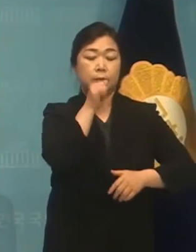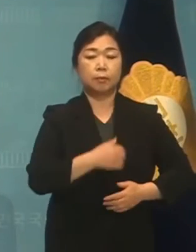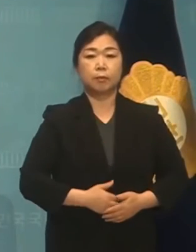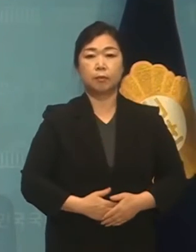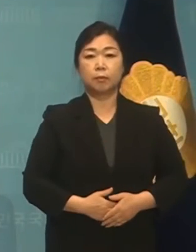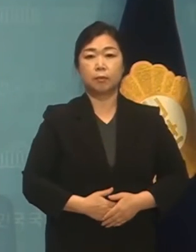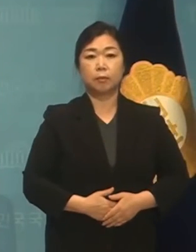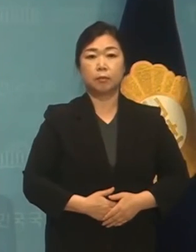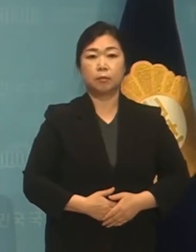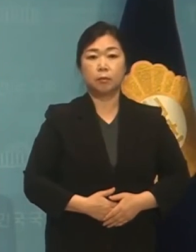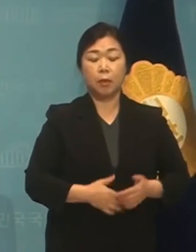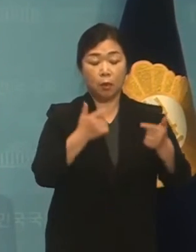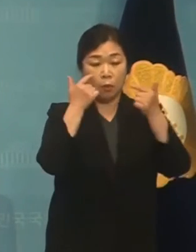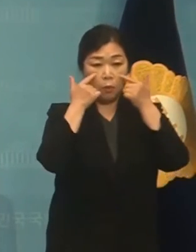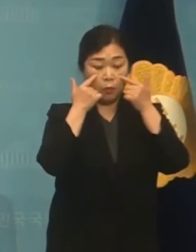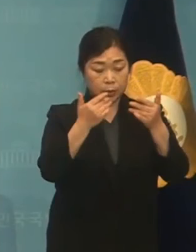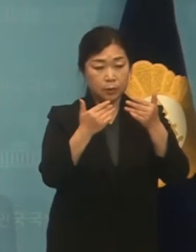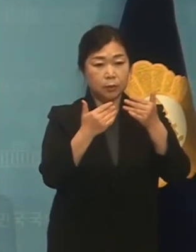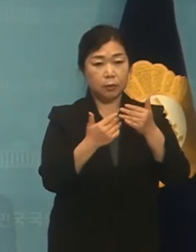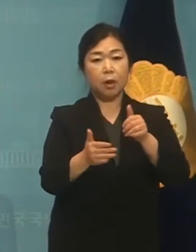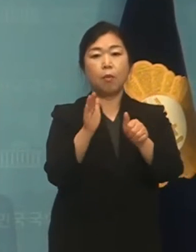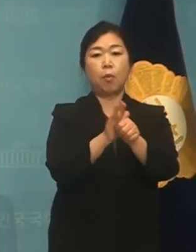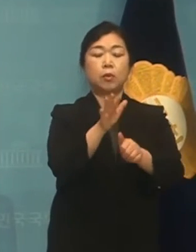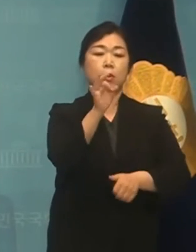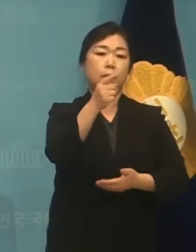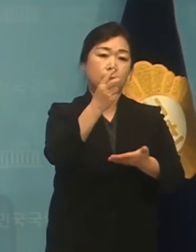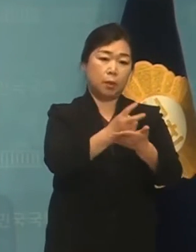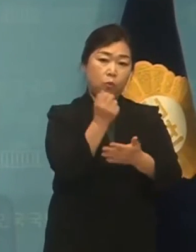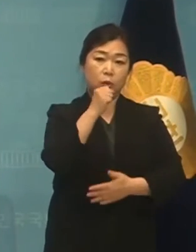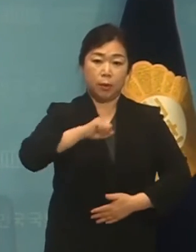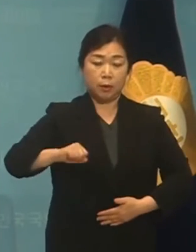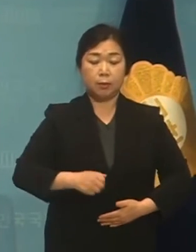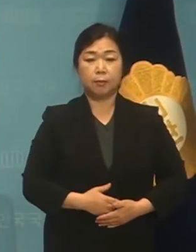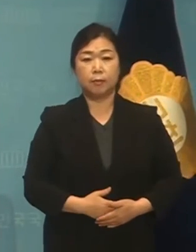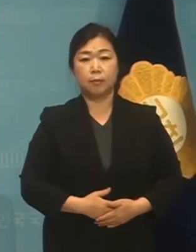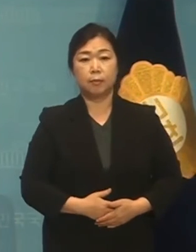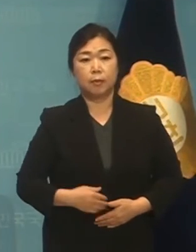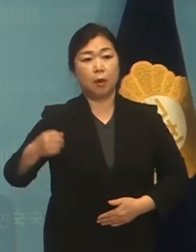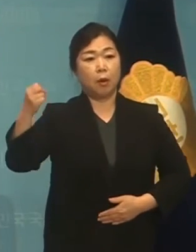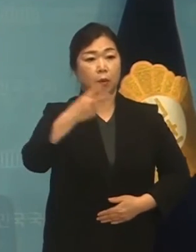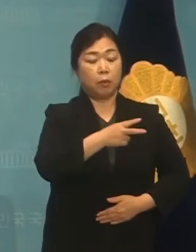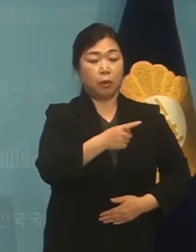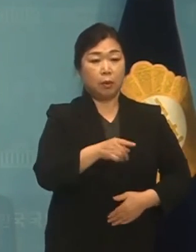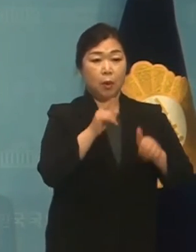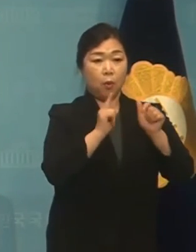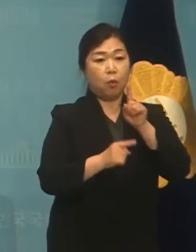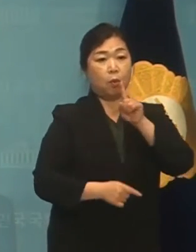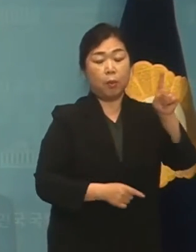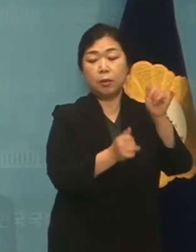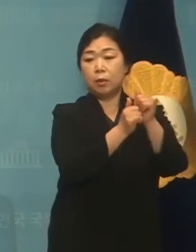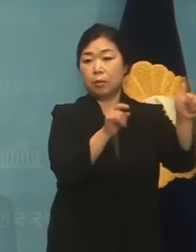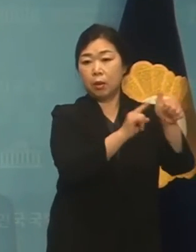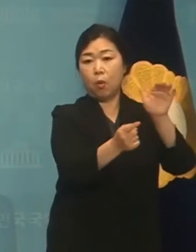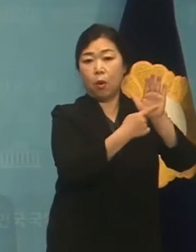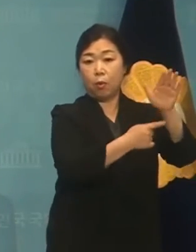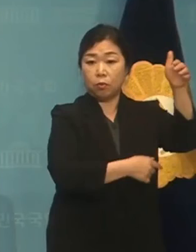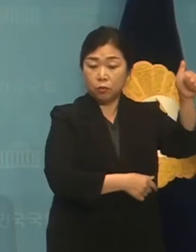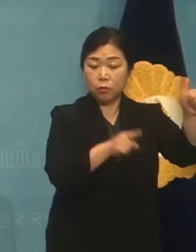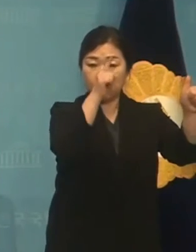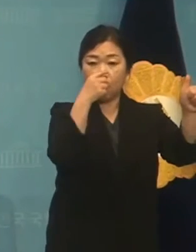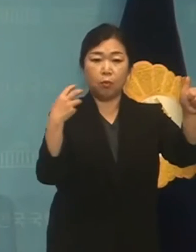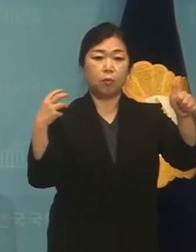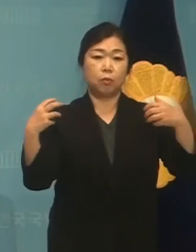있습니다. 명백한 보조금법 위반입니다. 또한 피고발인들은 광고주와